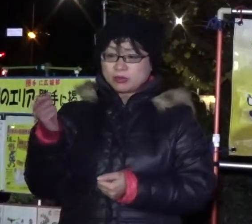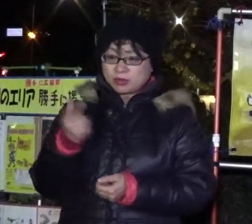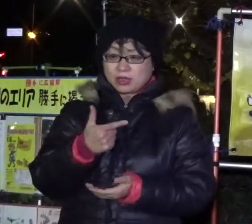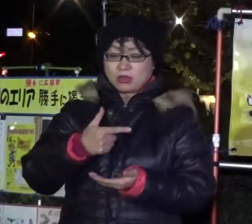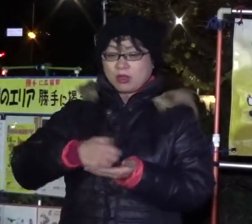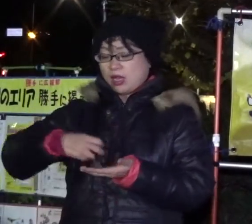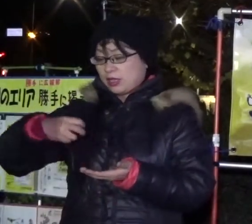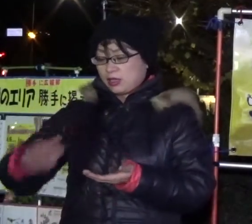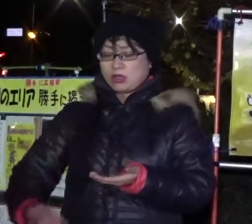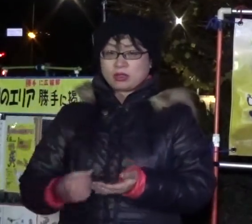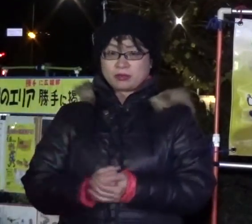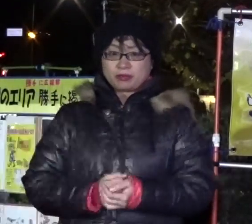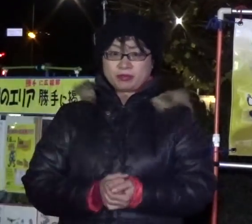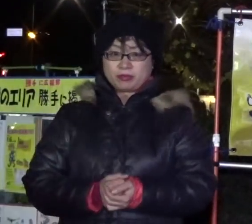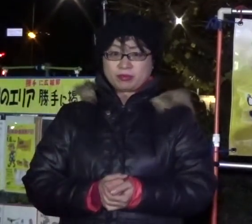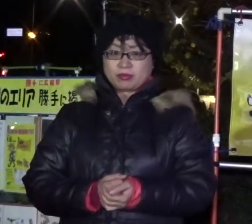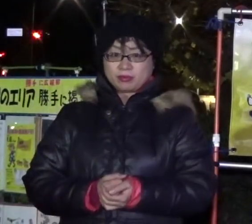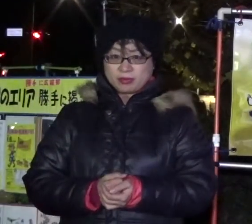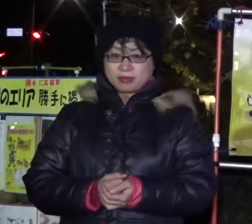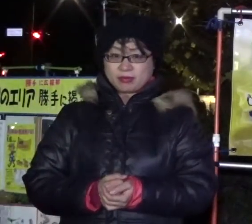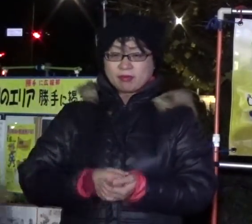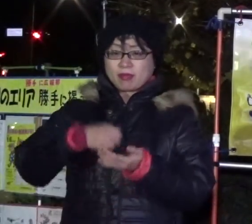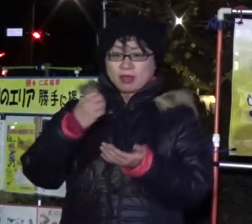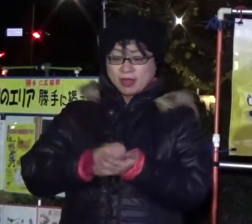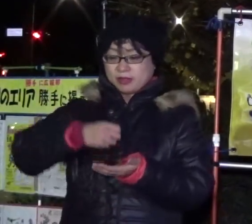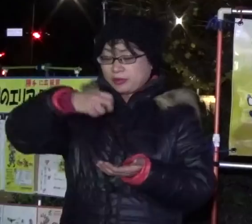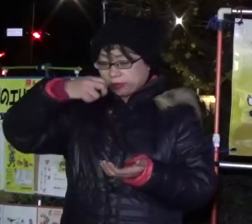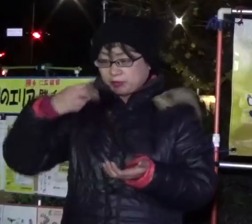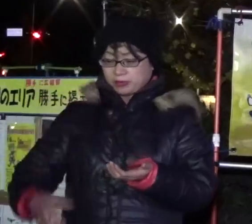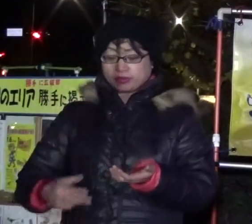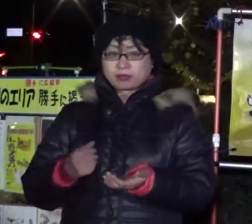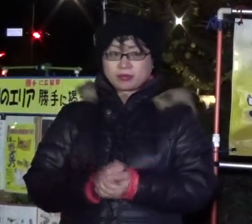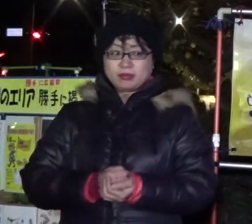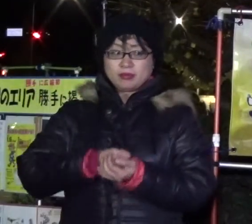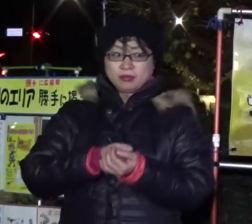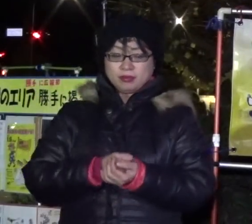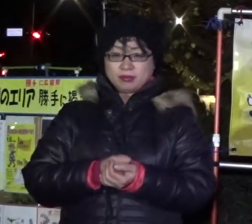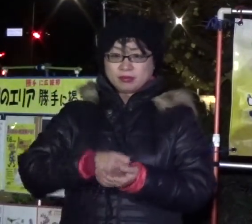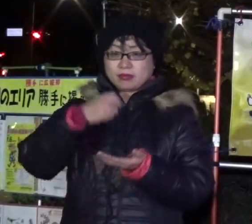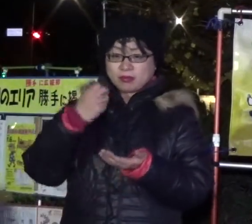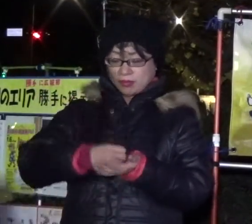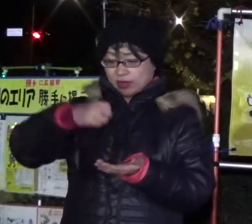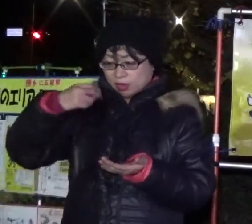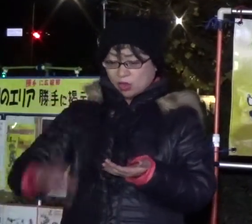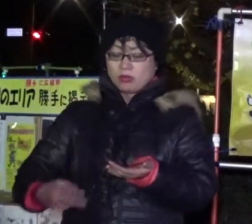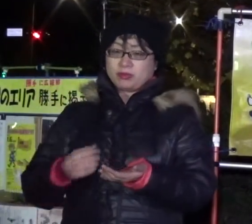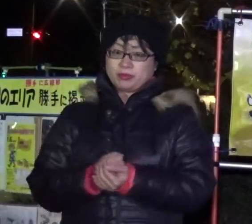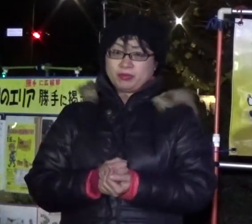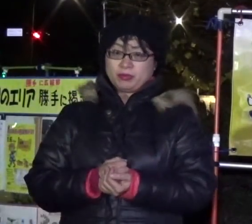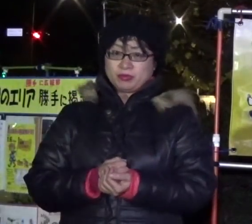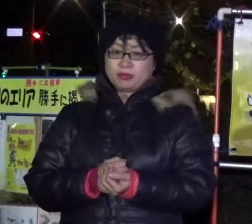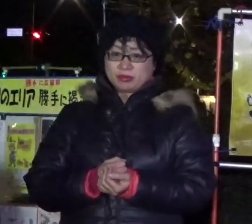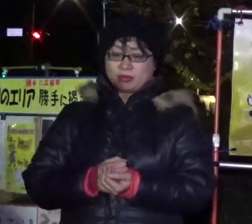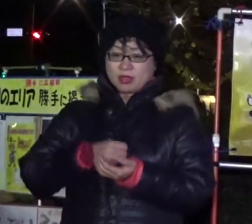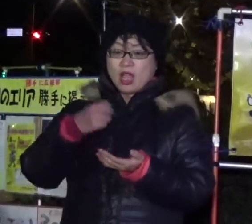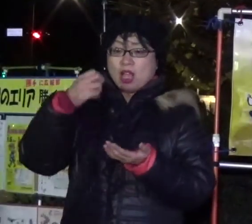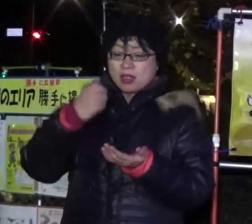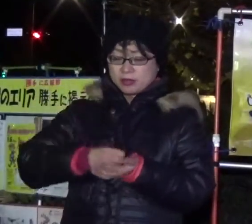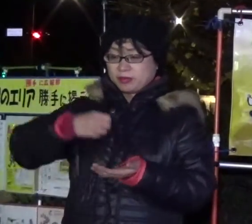に、廃炉、廃炉、廃炉、廃